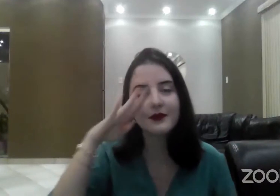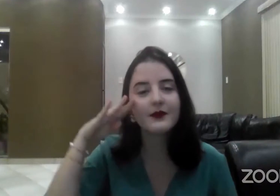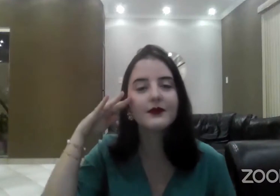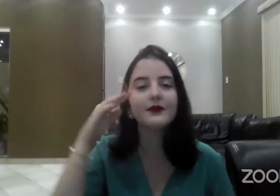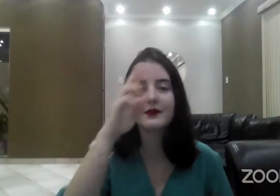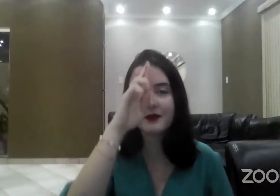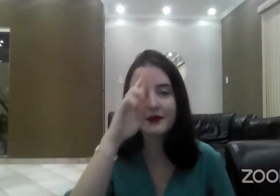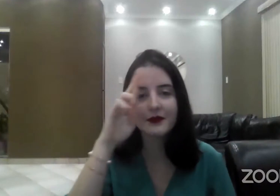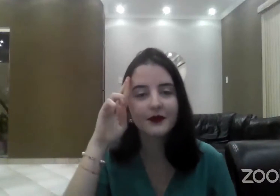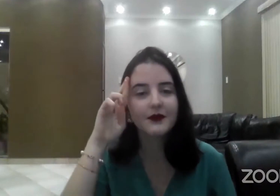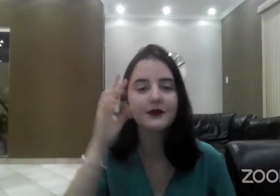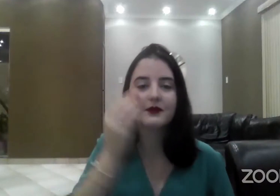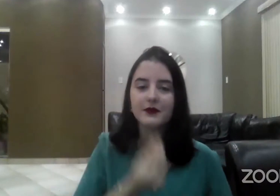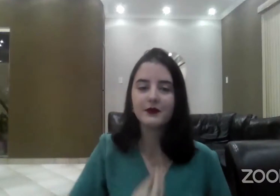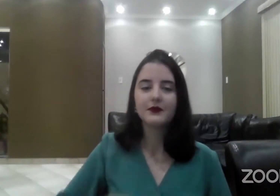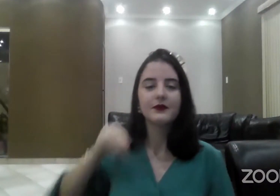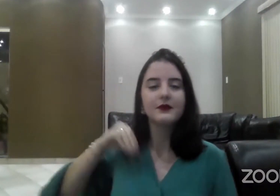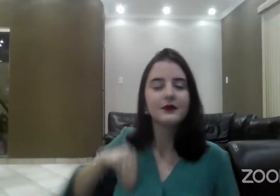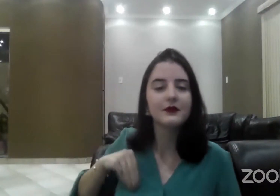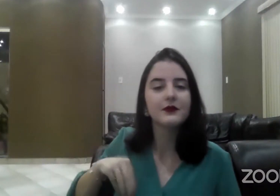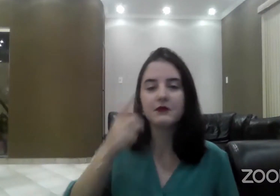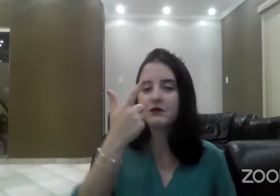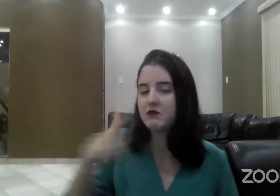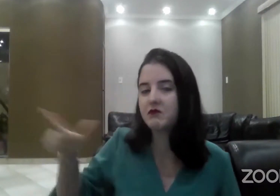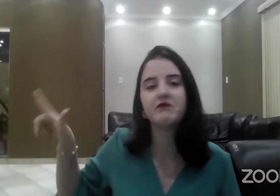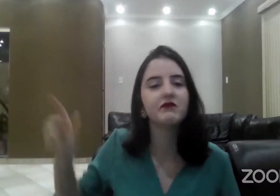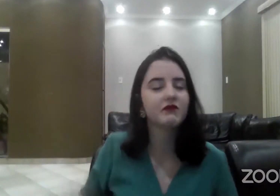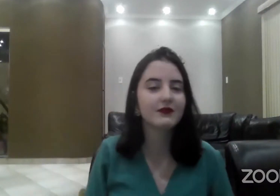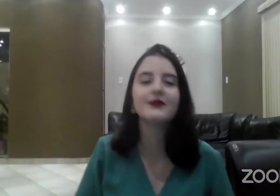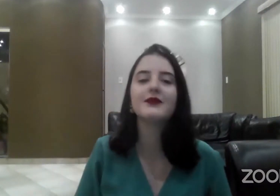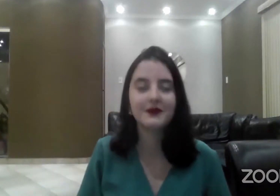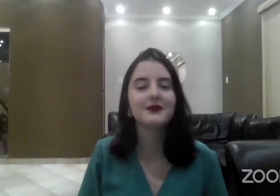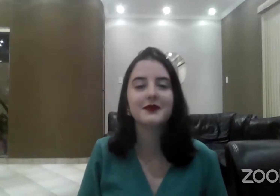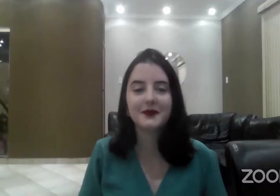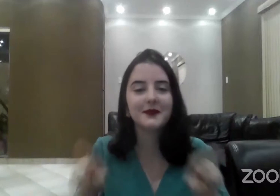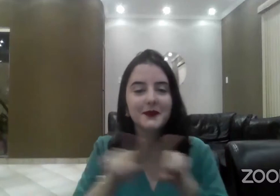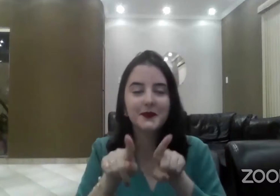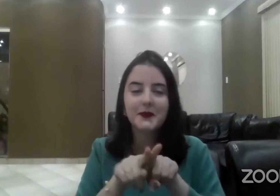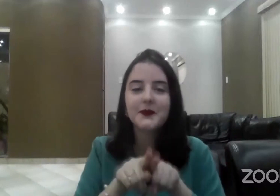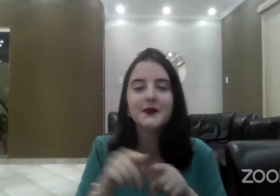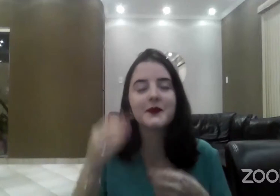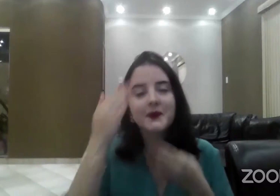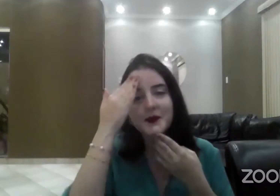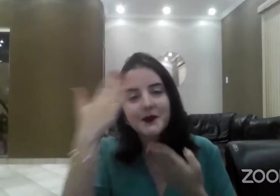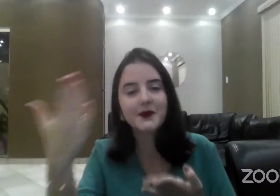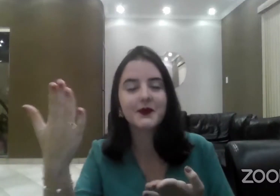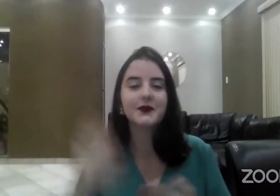me apoiaram, a Bruna, o Lorde, o Luiz e todos os outros. Também,